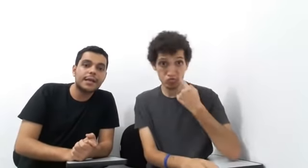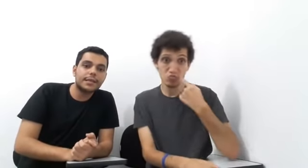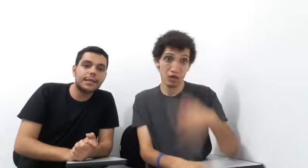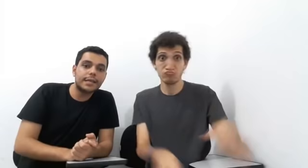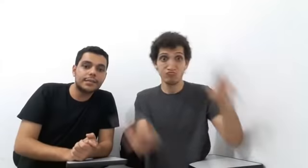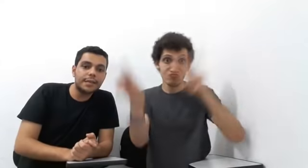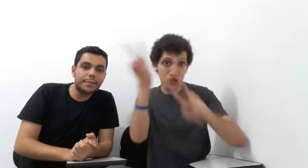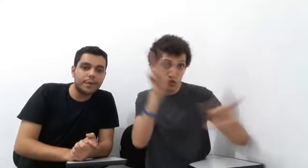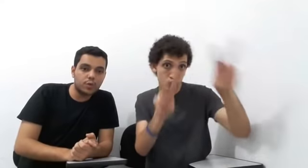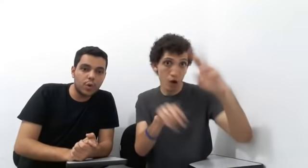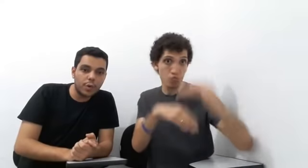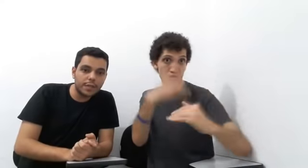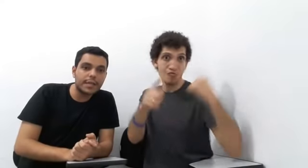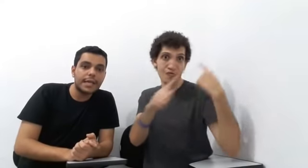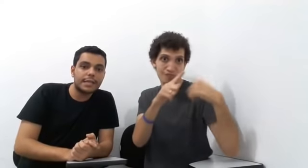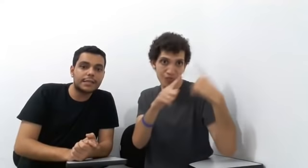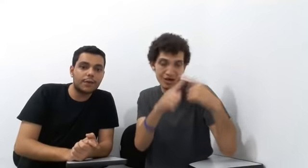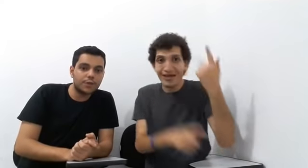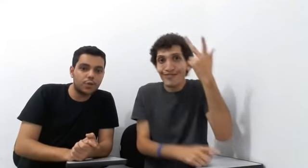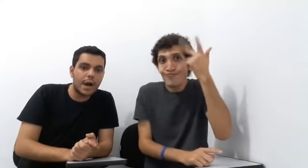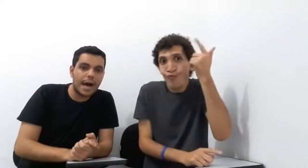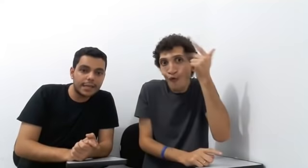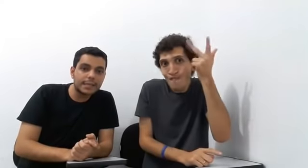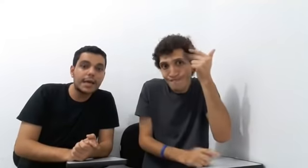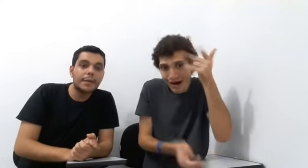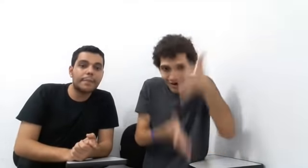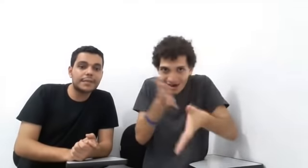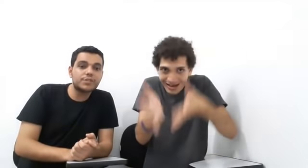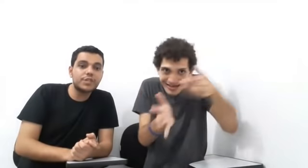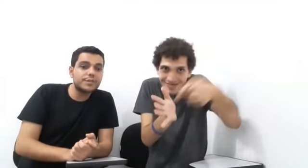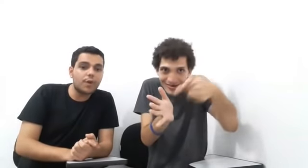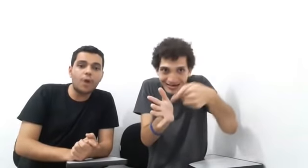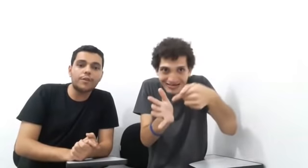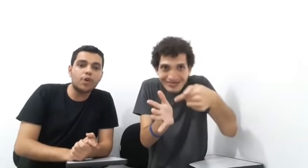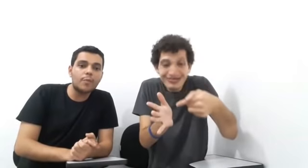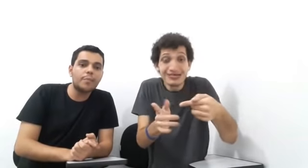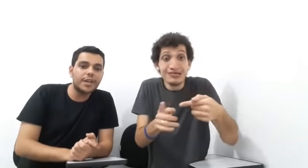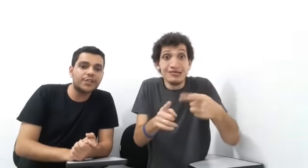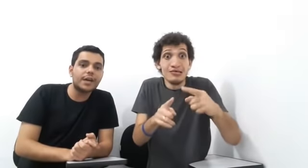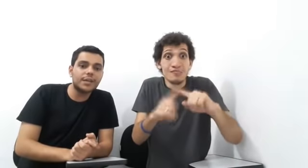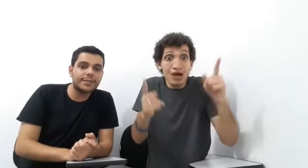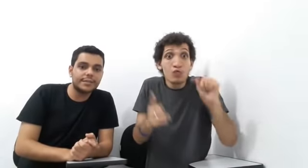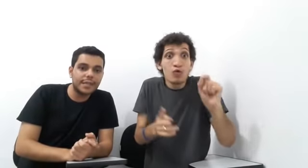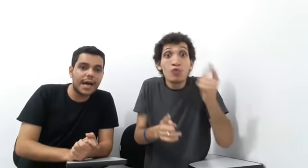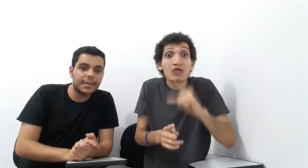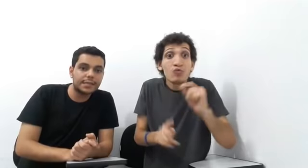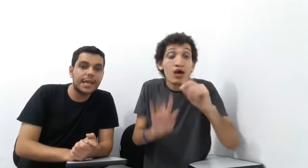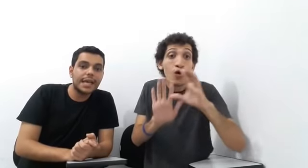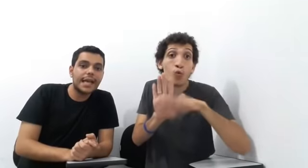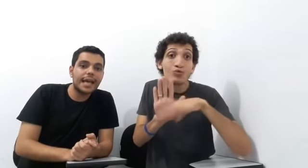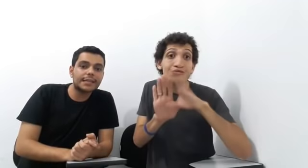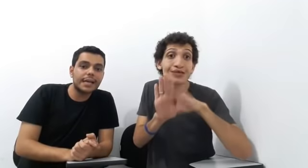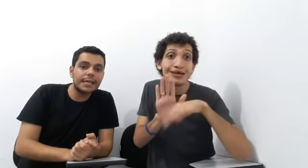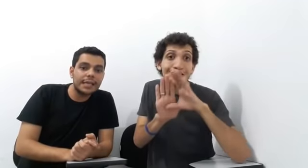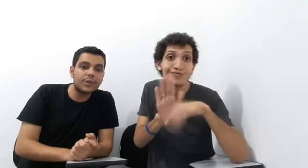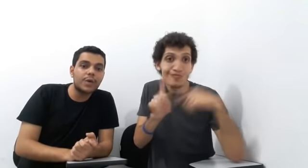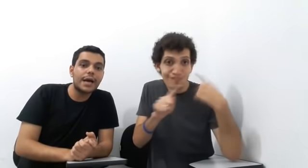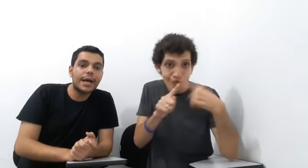que existem pessoas que são visuais, mas desenvolvem normalmente a língua de sinais. E essa língua, ela